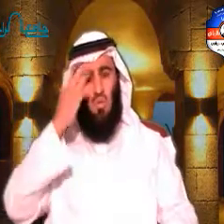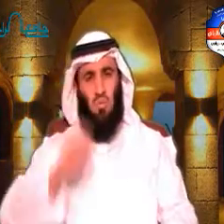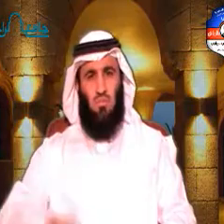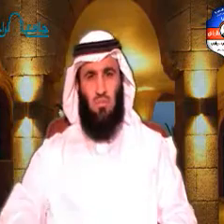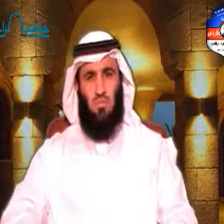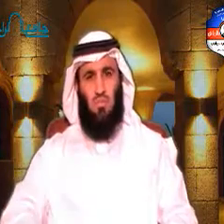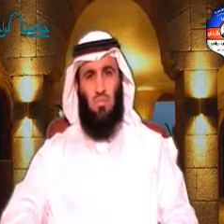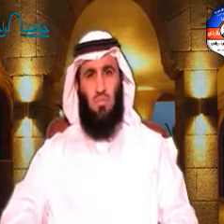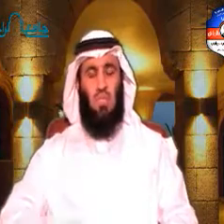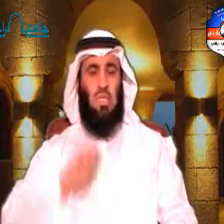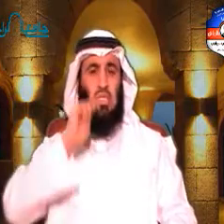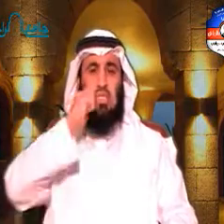عالم السر والنجوى